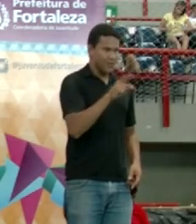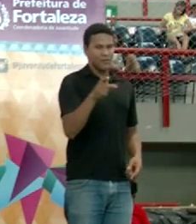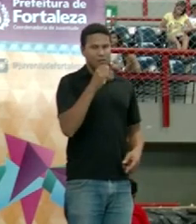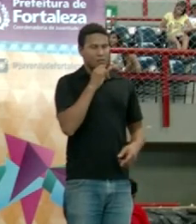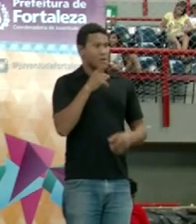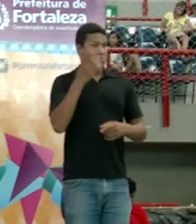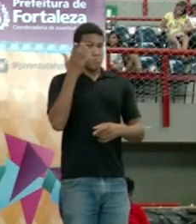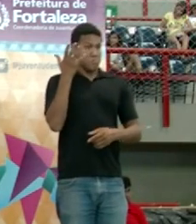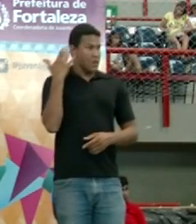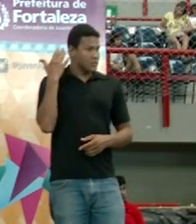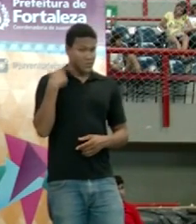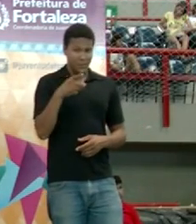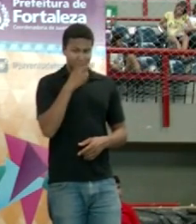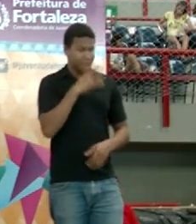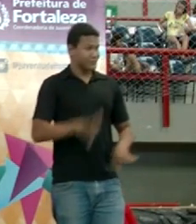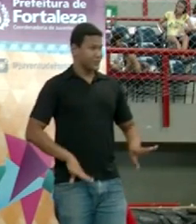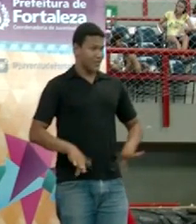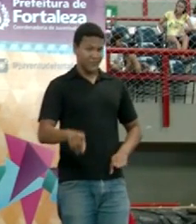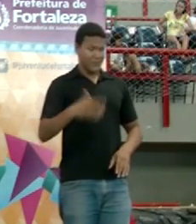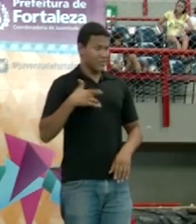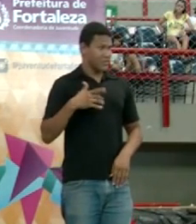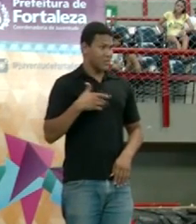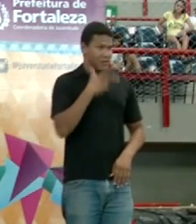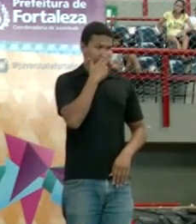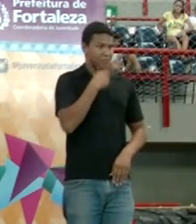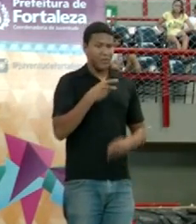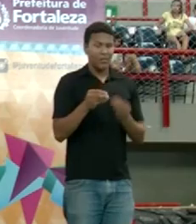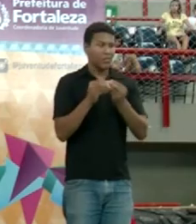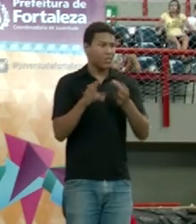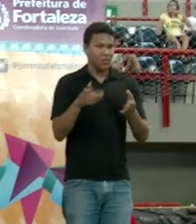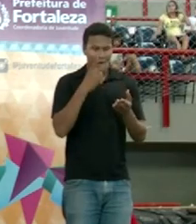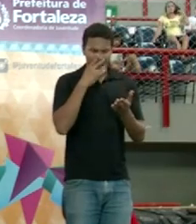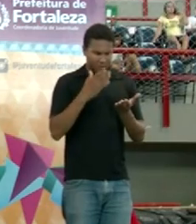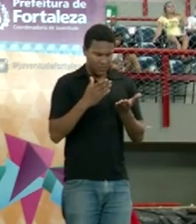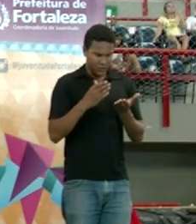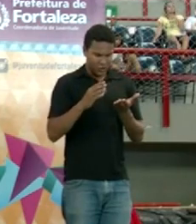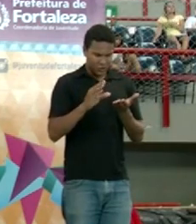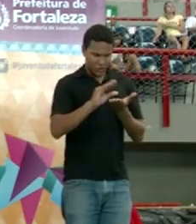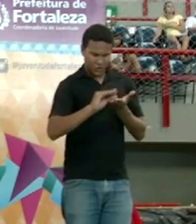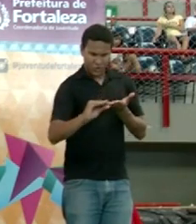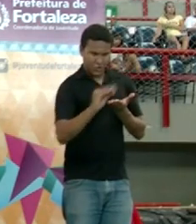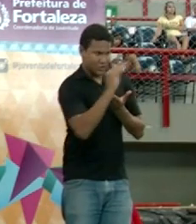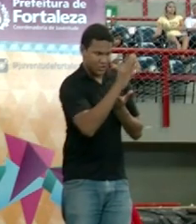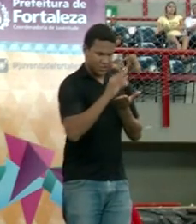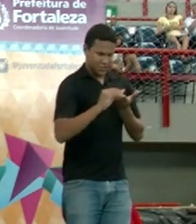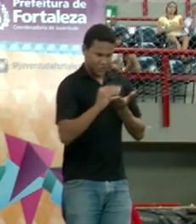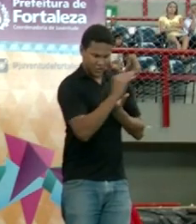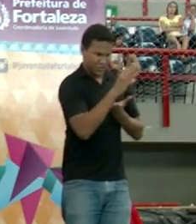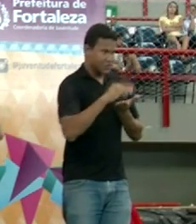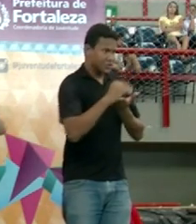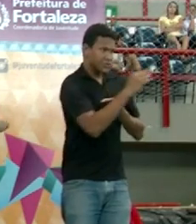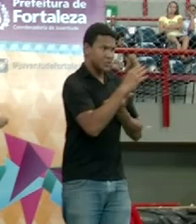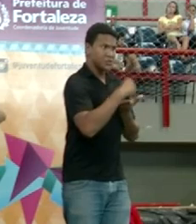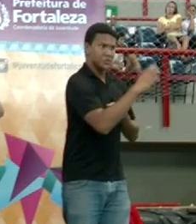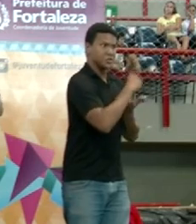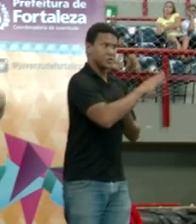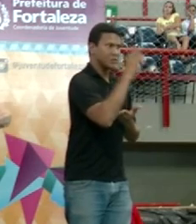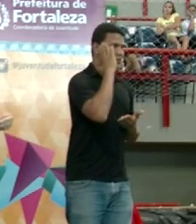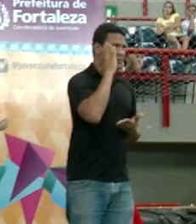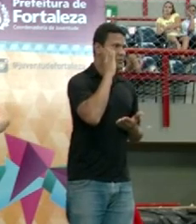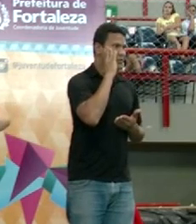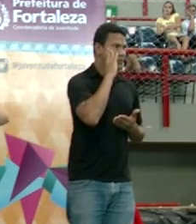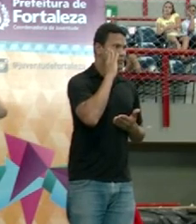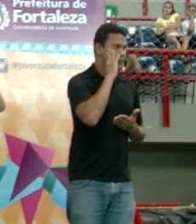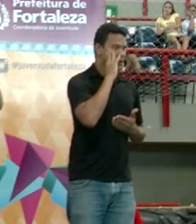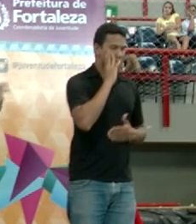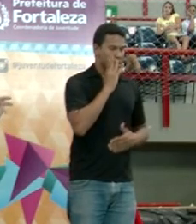nada, só o próprio sustento. Aí ele teve uma ideia: sabe o que eu vou fazer? Menino. Porque se tiver uma família